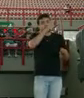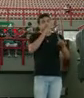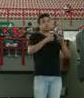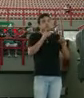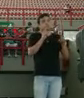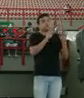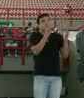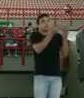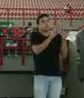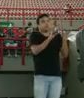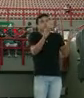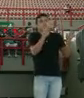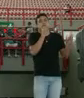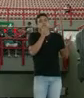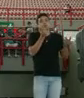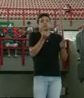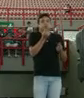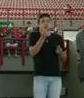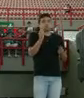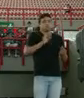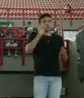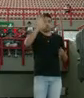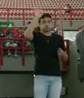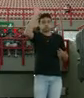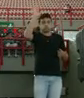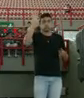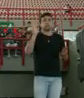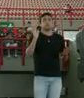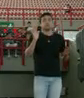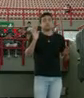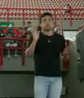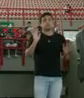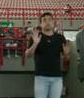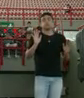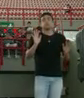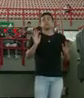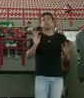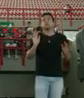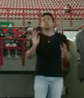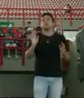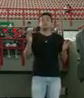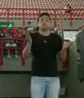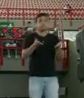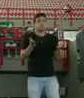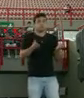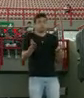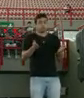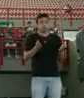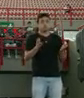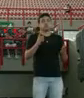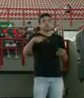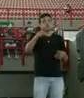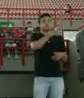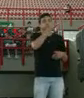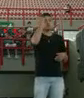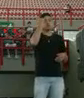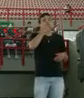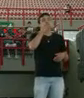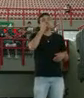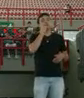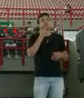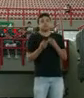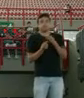mundo autorizava, né? O custo do tratamento, altíssimo. Hoje, você sabe quem é que está